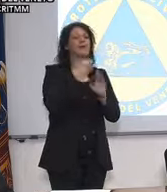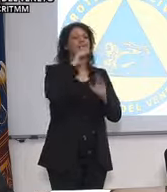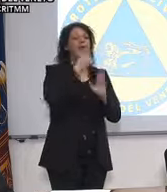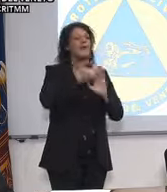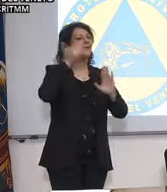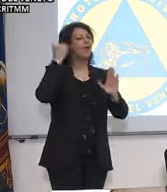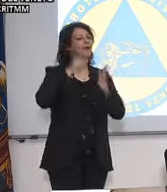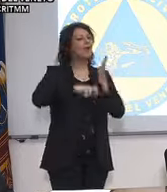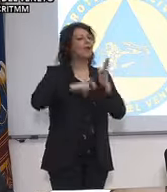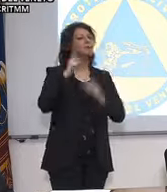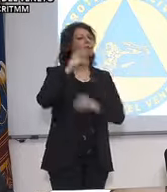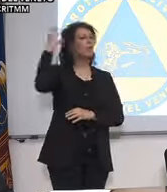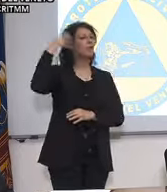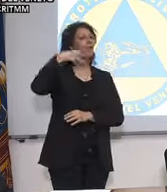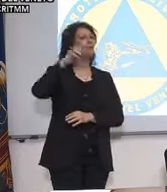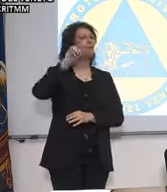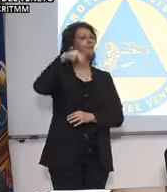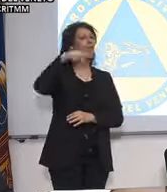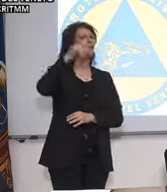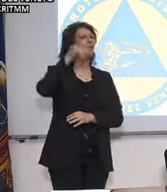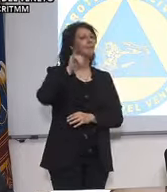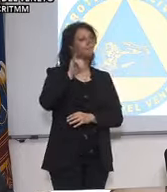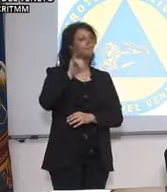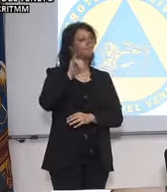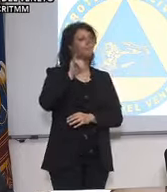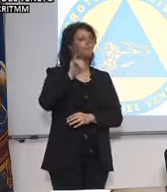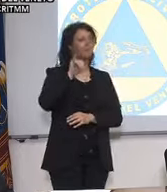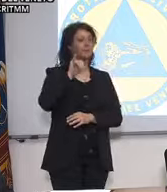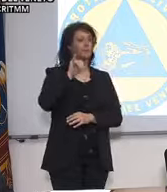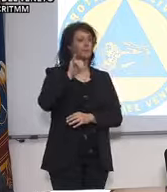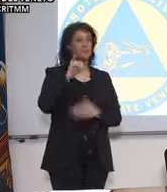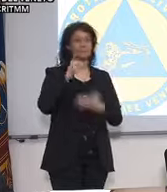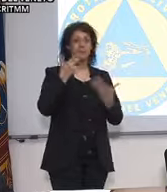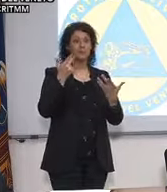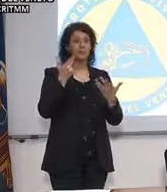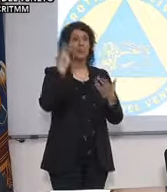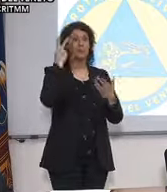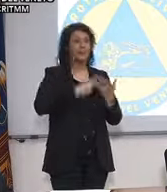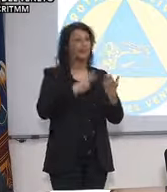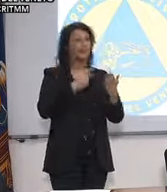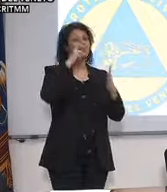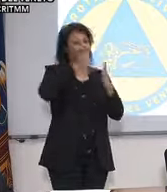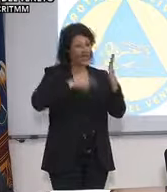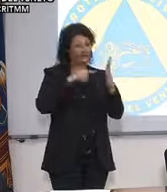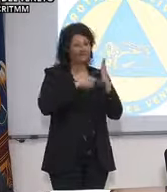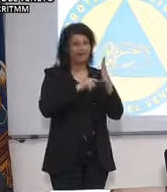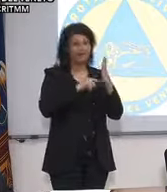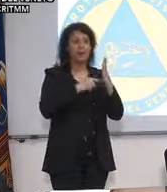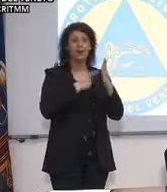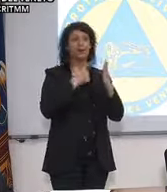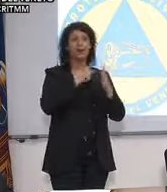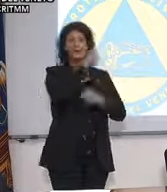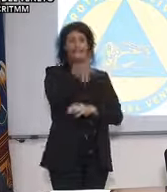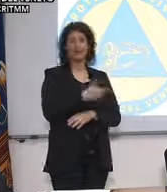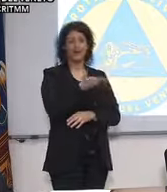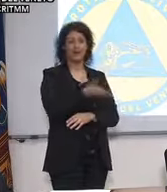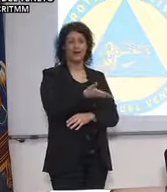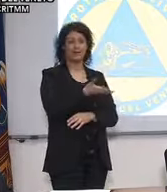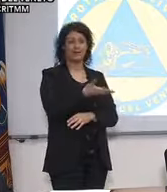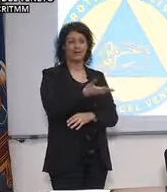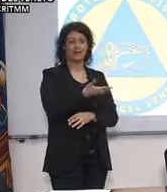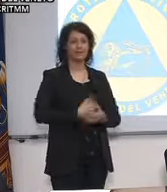e per applicare una tassa che aveva gettito nazionale. Quindi, perché io dico che non